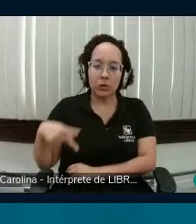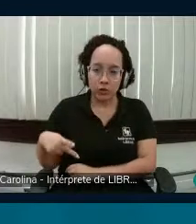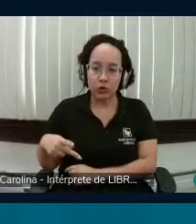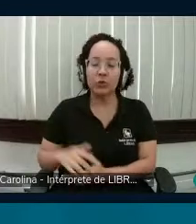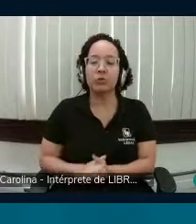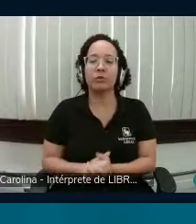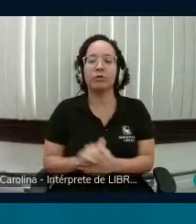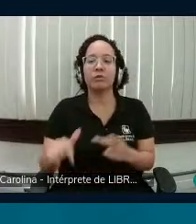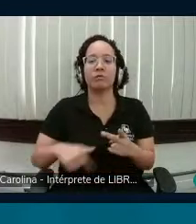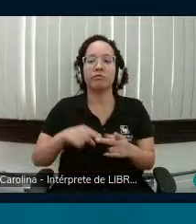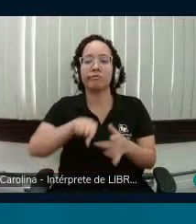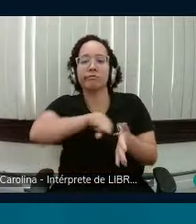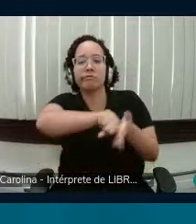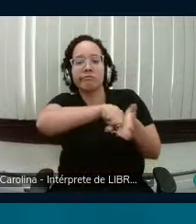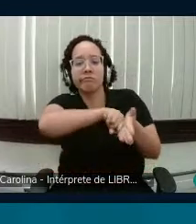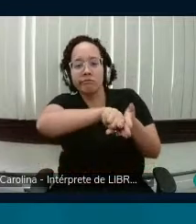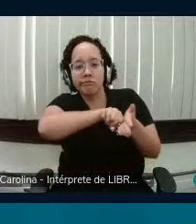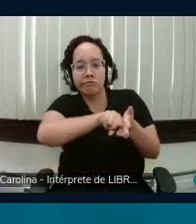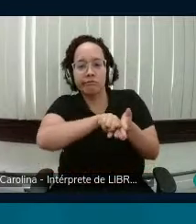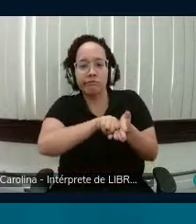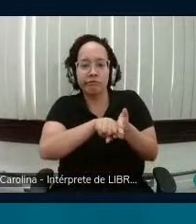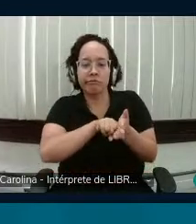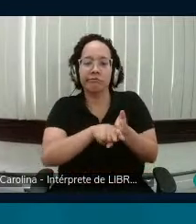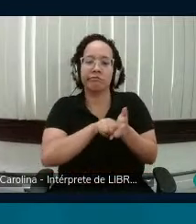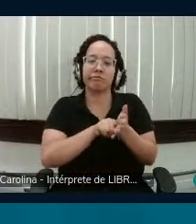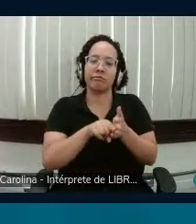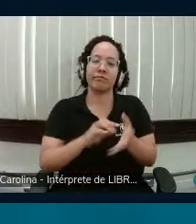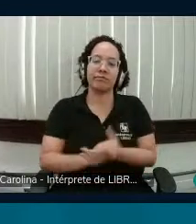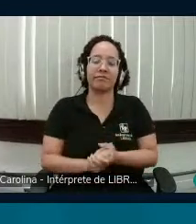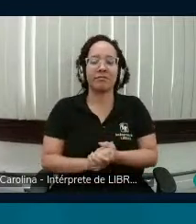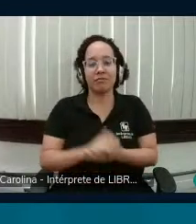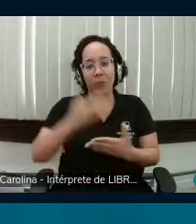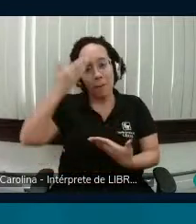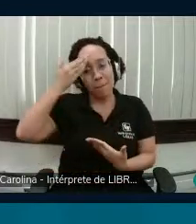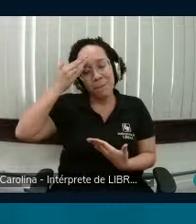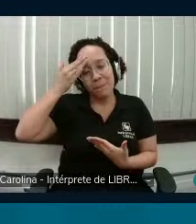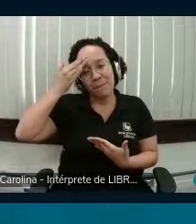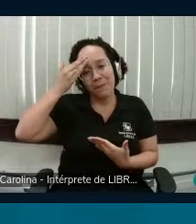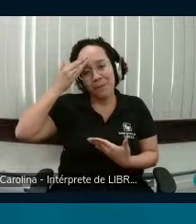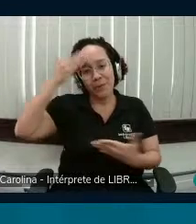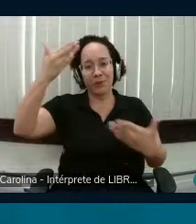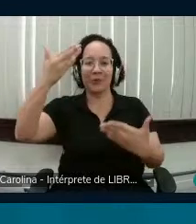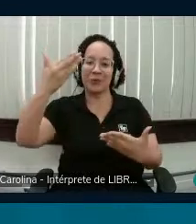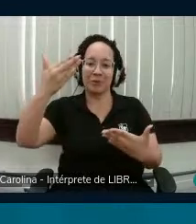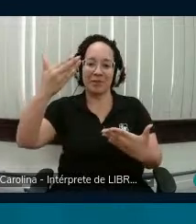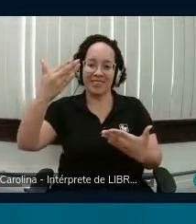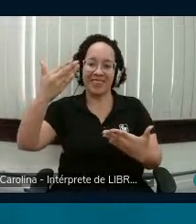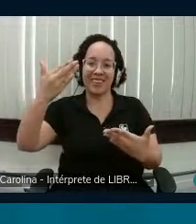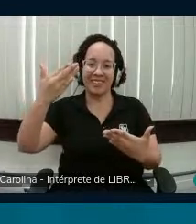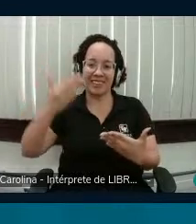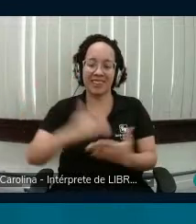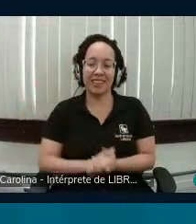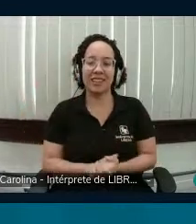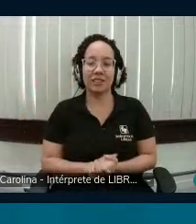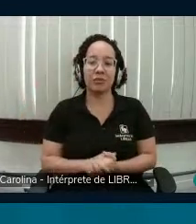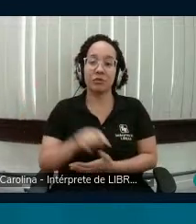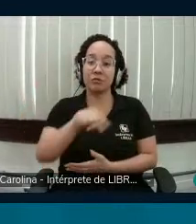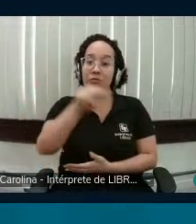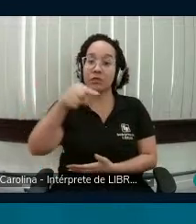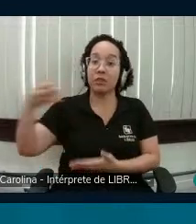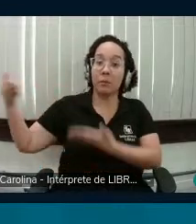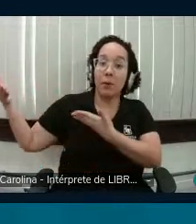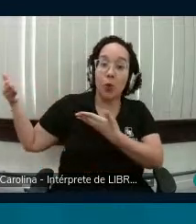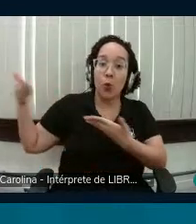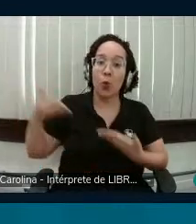ser pesquisador, pesquisadora. Então, eu agradeço bastante esse convite. Né,